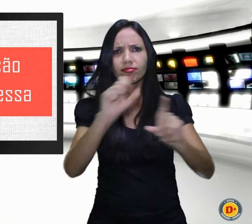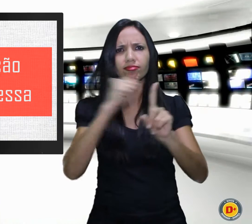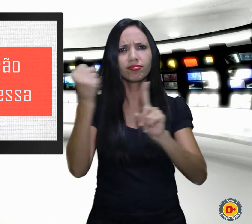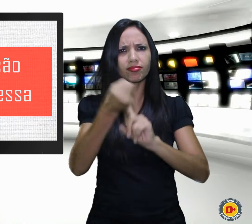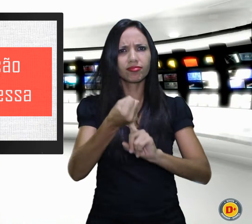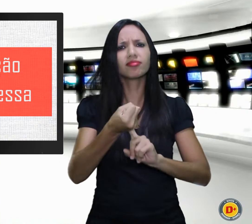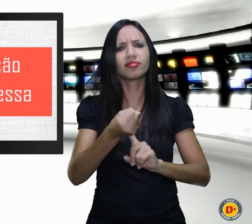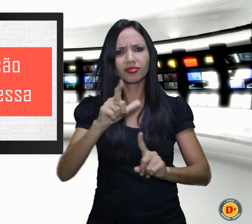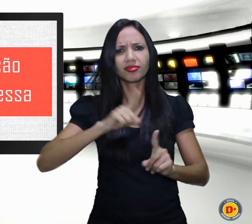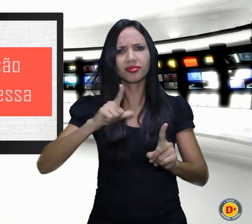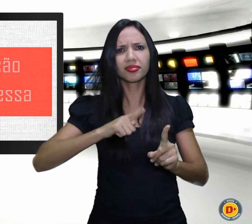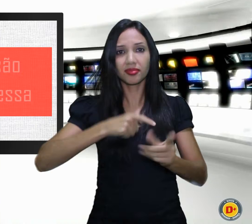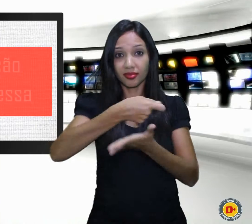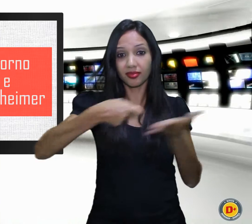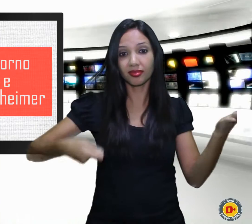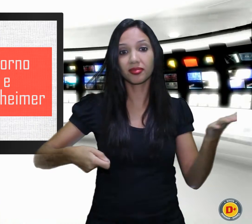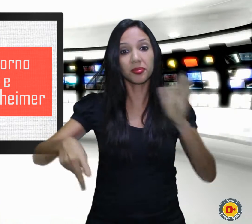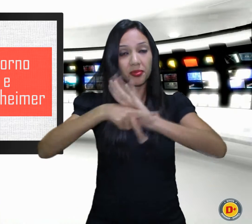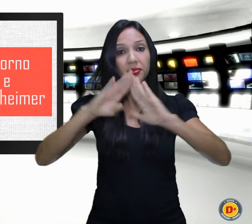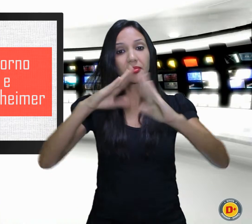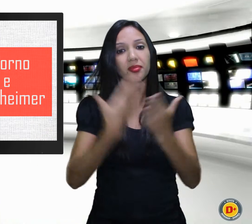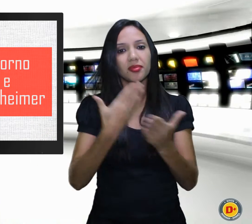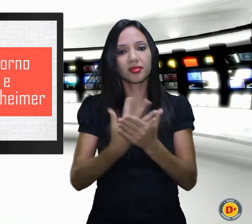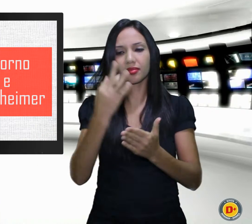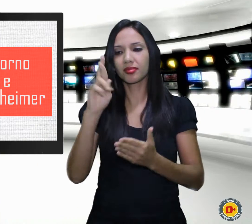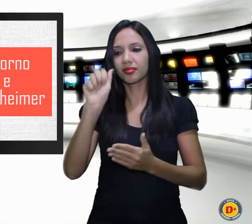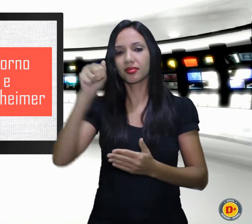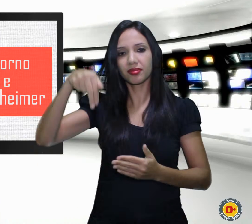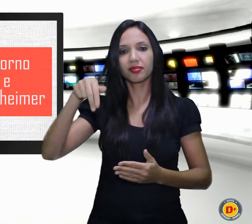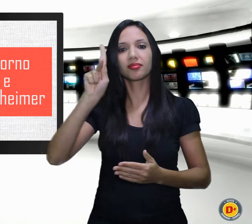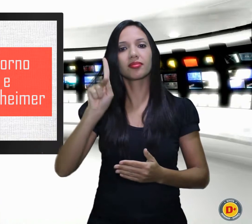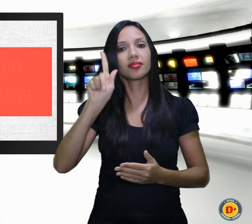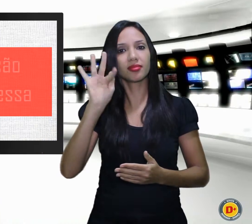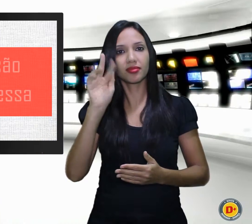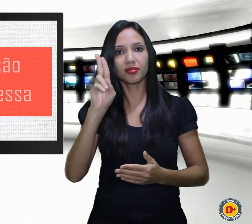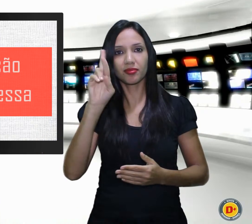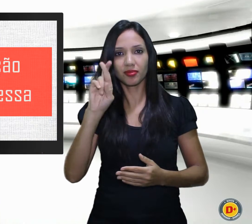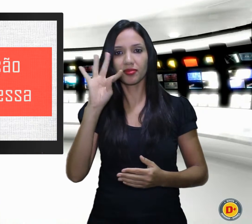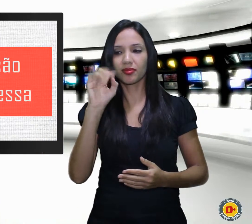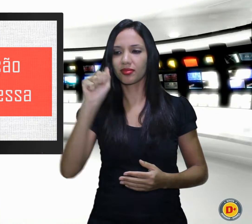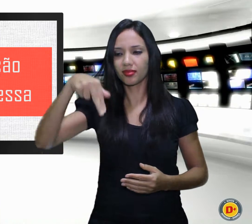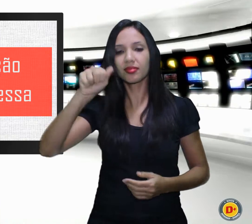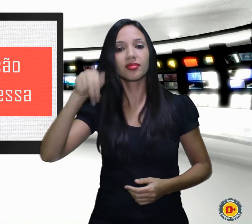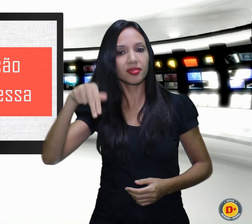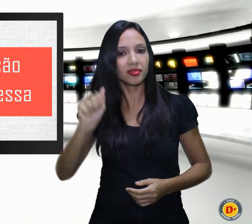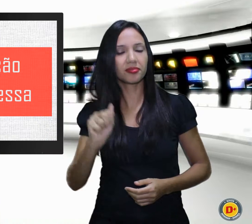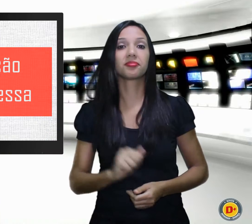a autores da escola frankfurtiana, como Adorno e Horkheimer, para afirmar que o preconceito não é uma questão apenas do